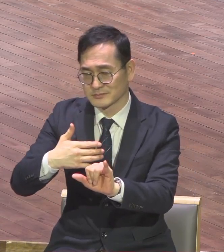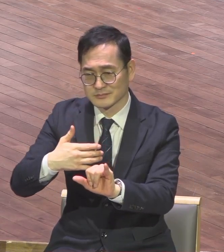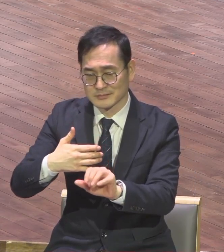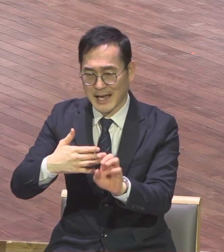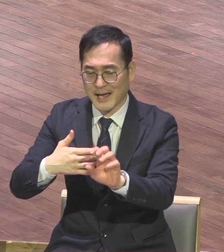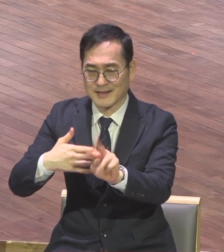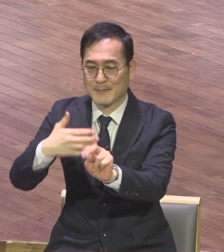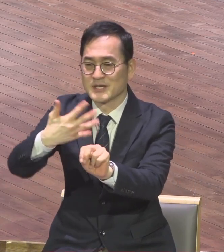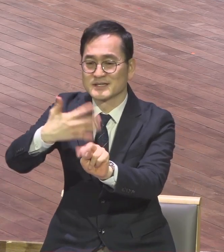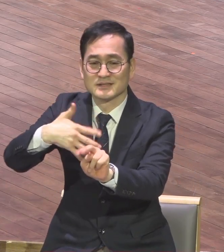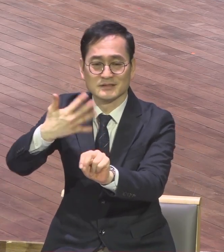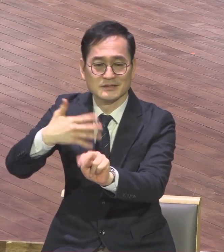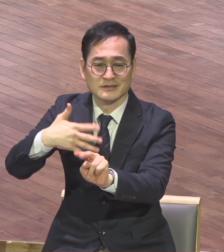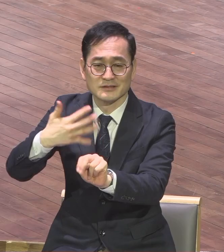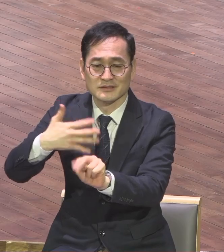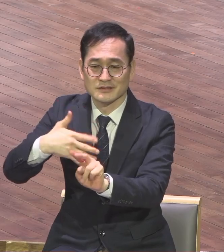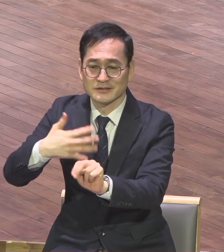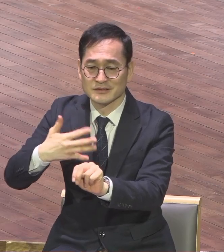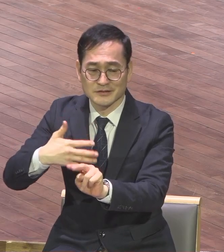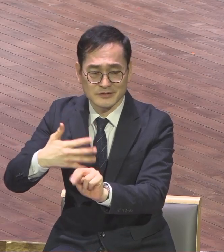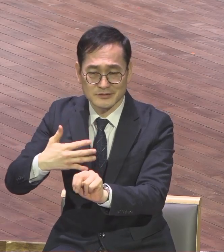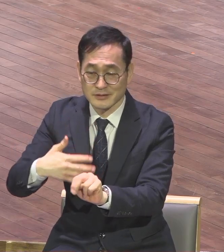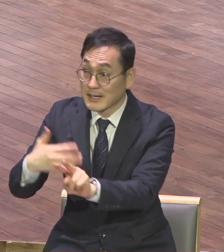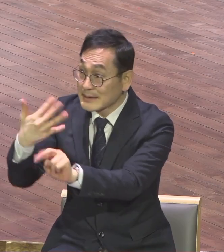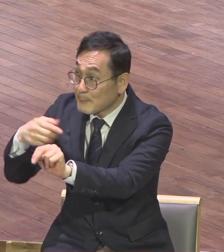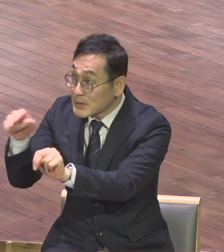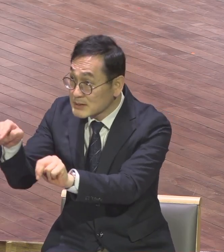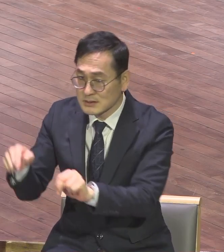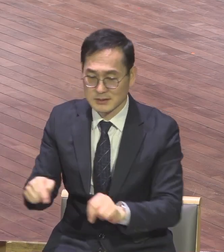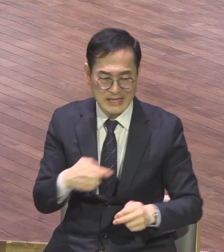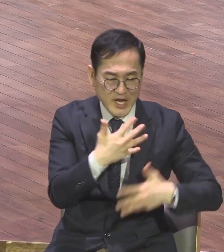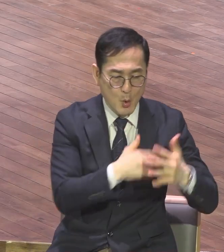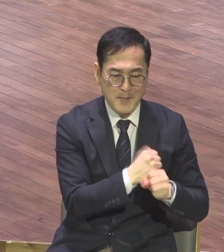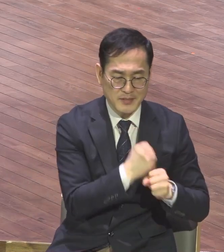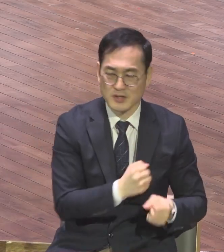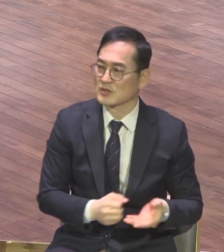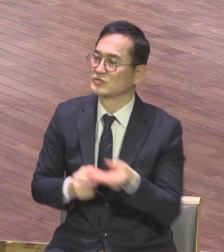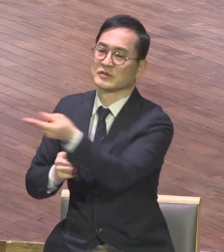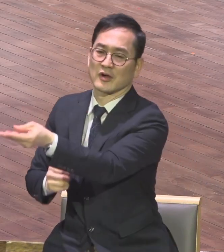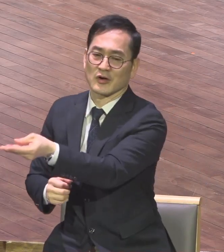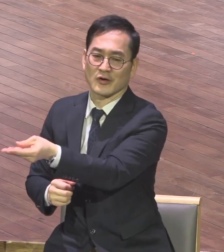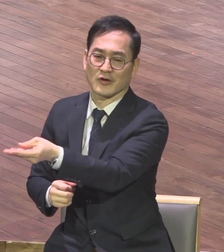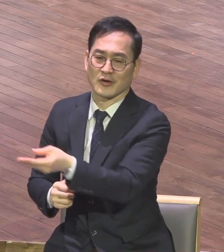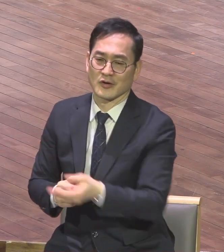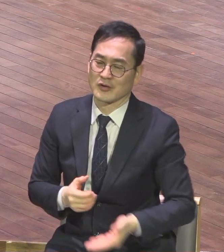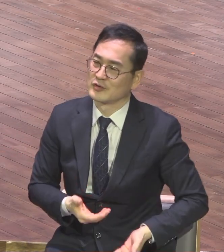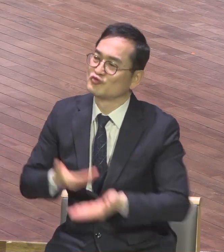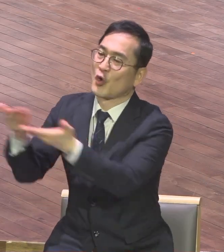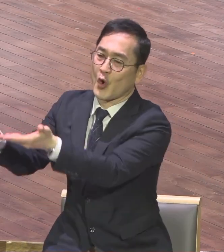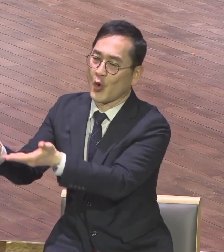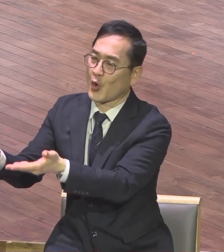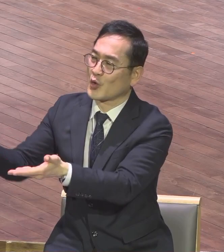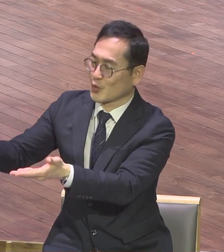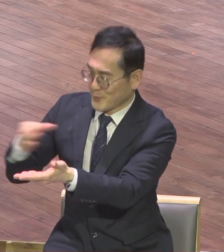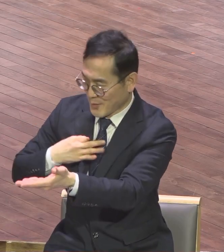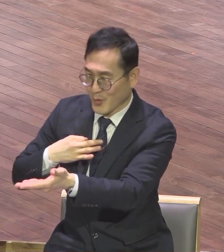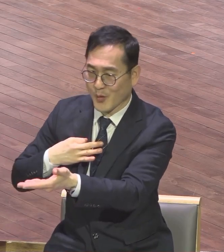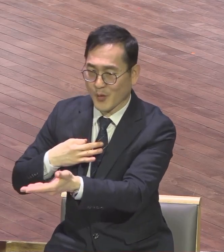통해서 송출이 되어야 히트를 칠 수 있습니다. 우리가 잘 아는 오징어 게임, 넷플릭스에서 내보낸